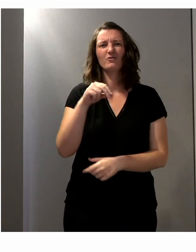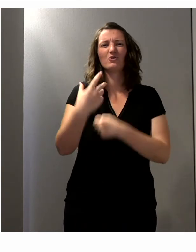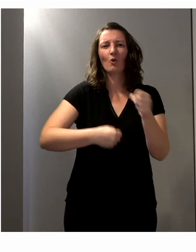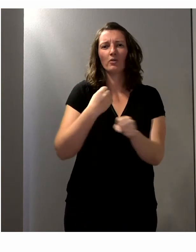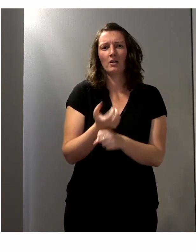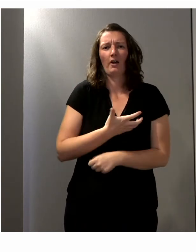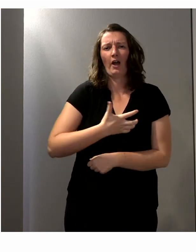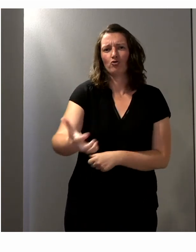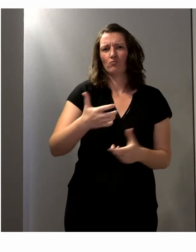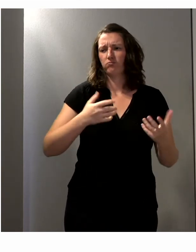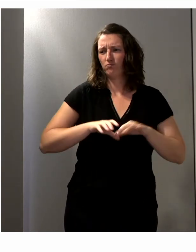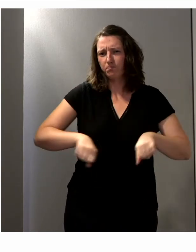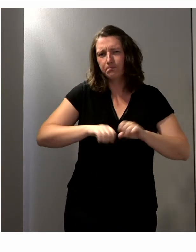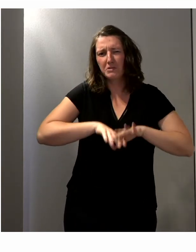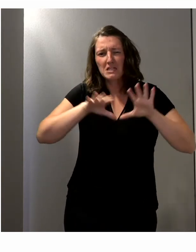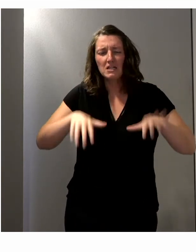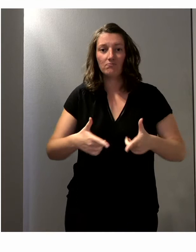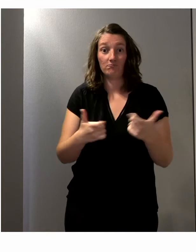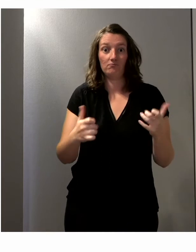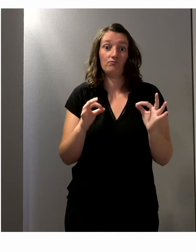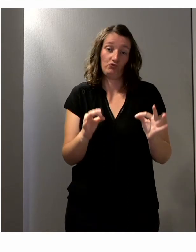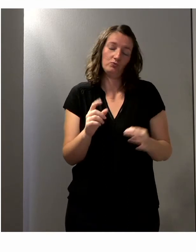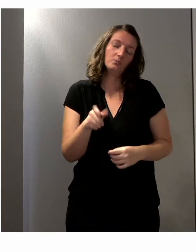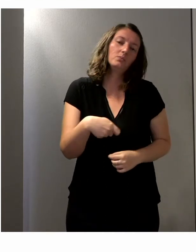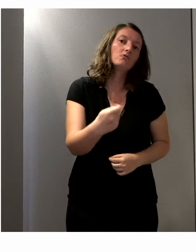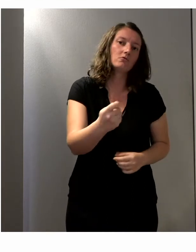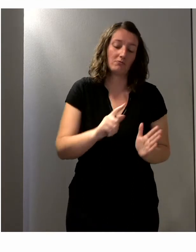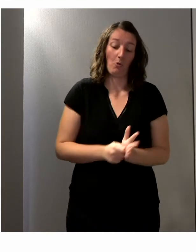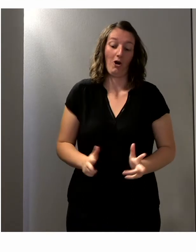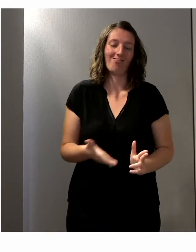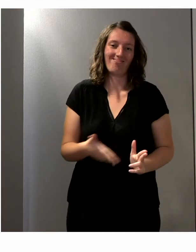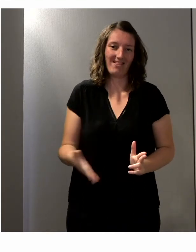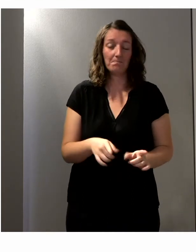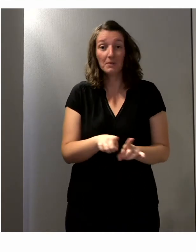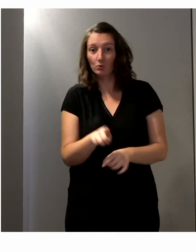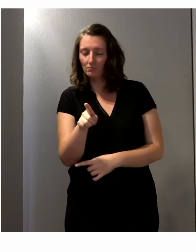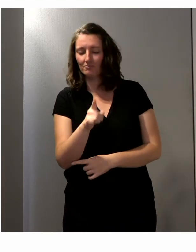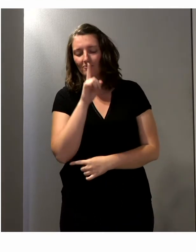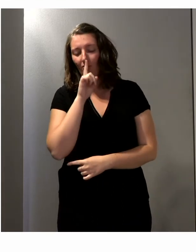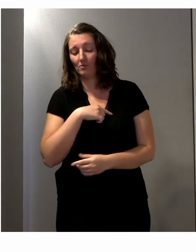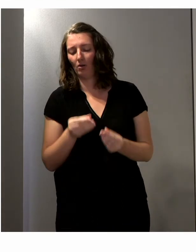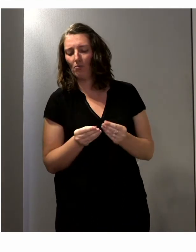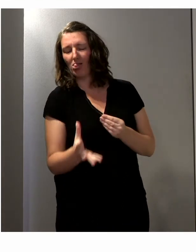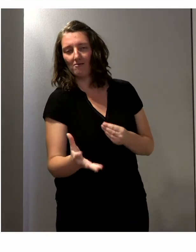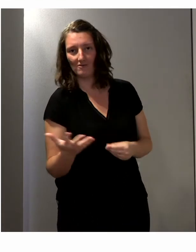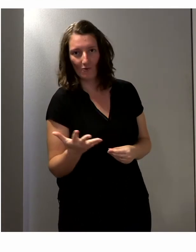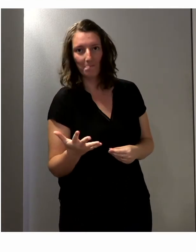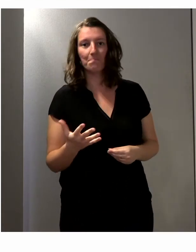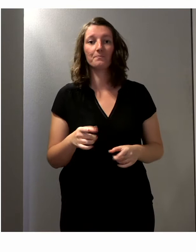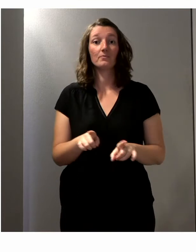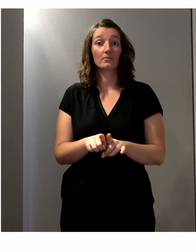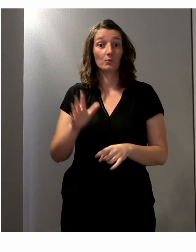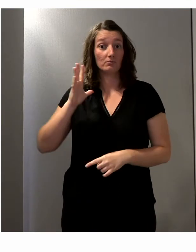etc. Mais il y avait aussi, et je le dis, je le dis à dessein, il y avait aussi une